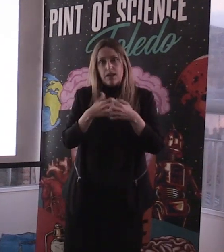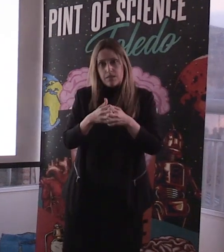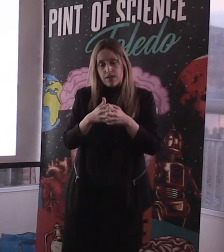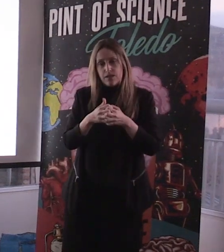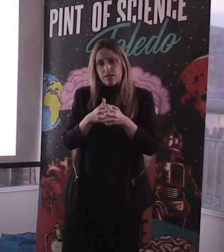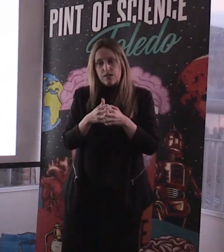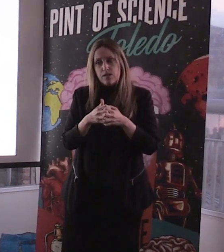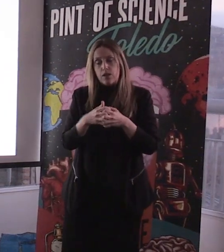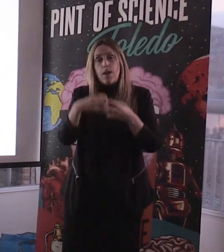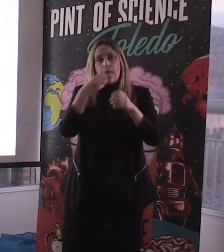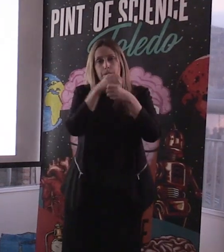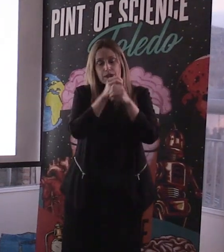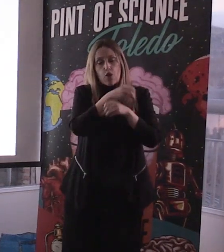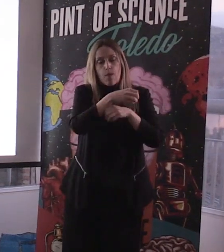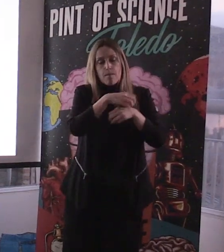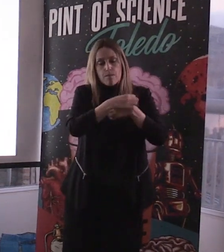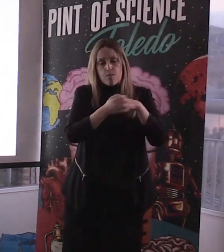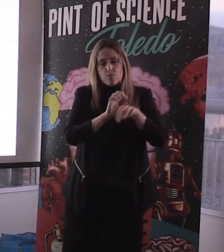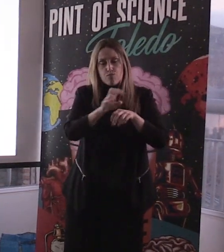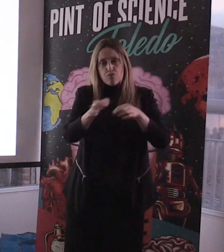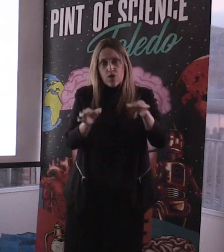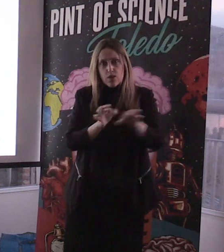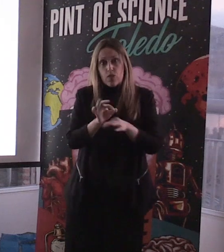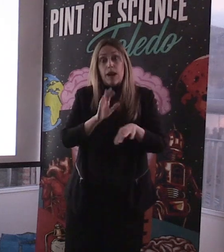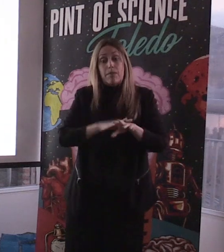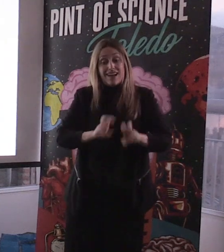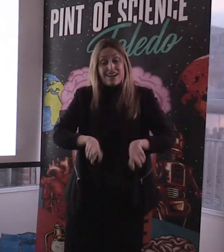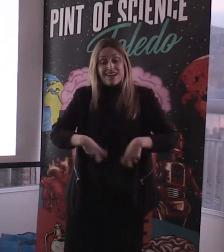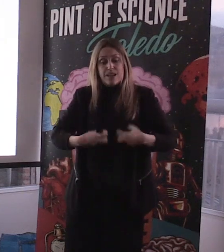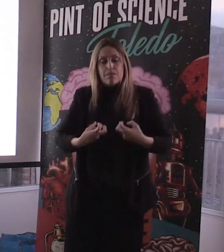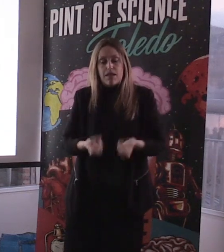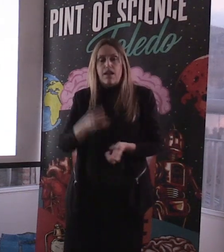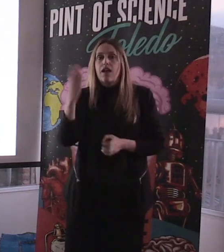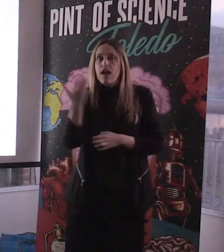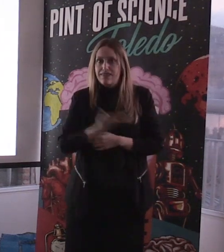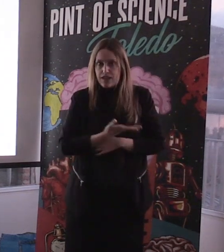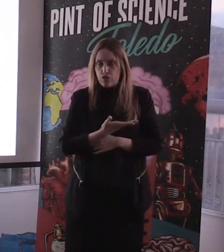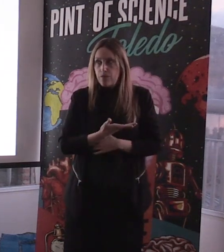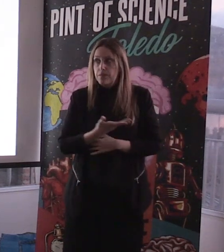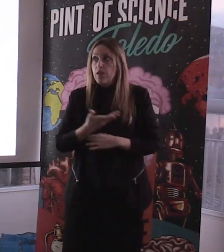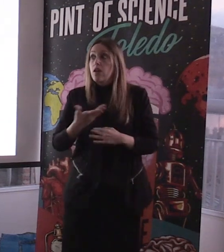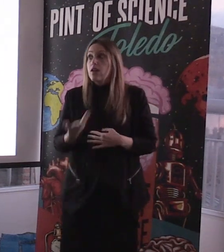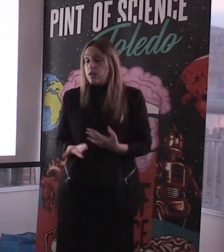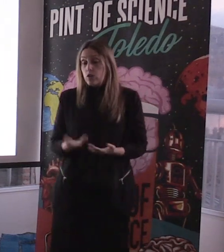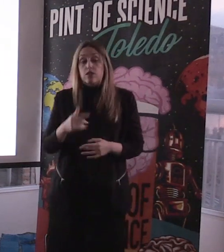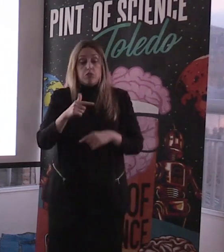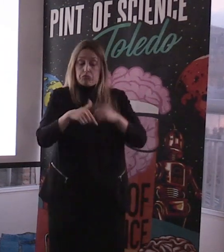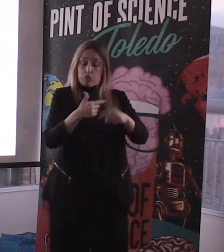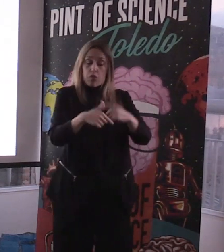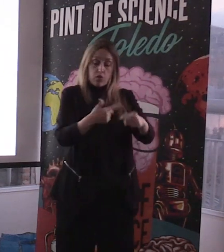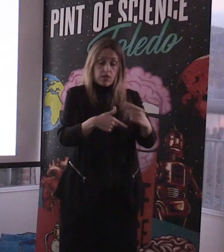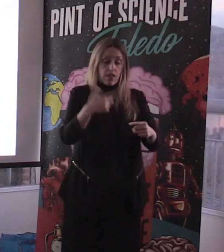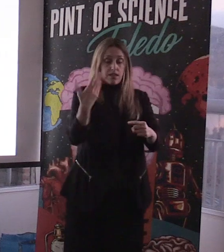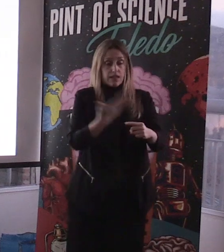inherente biomolecular para reparar el daño. Entonces, sí, reparamos. Pasan todos los días los